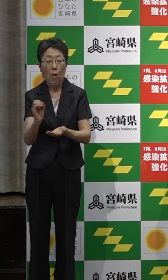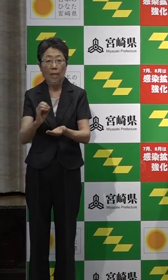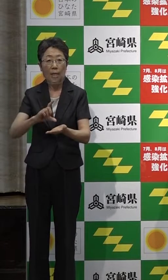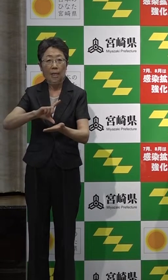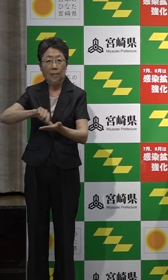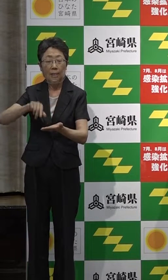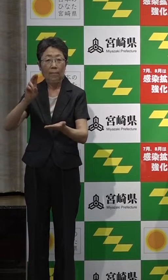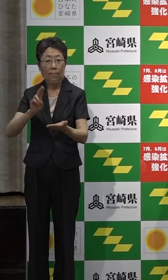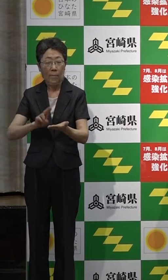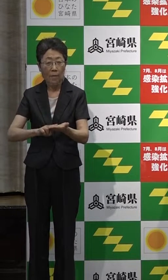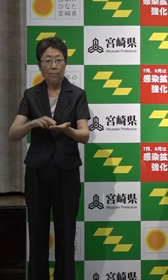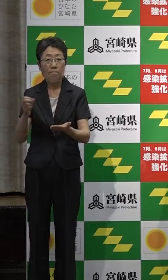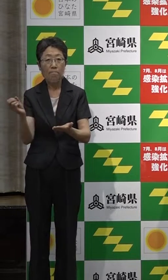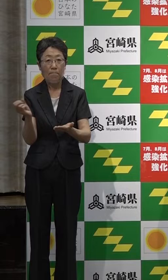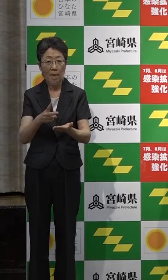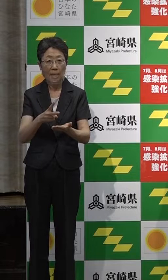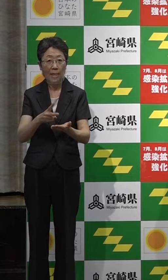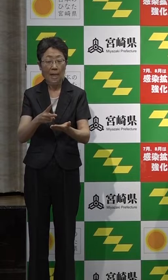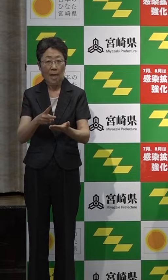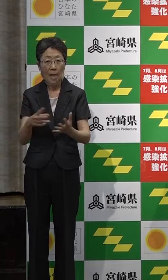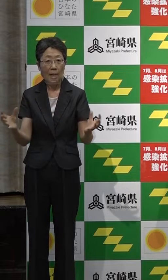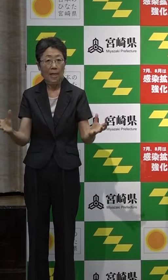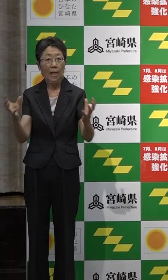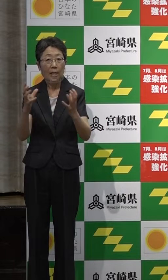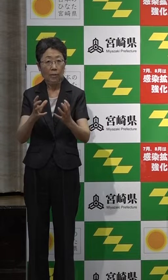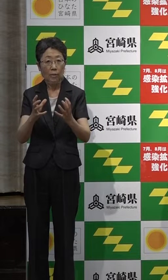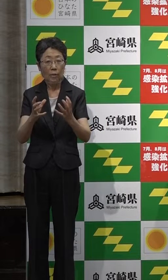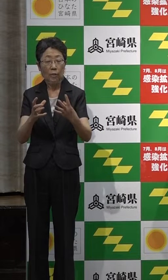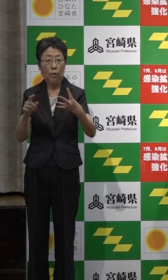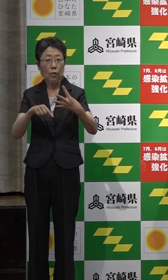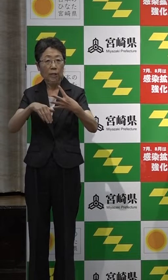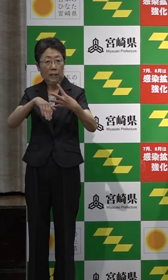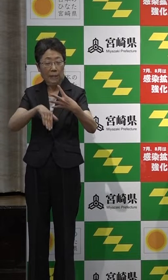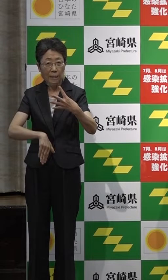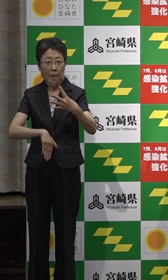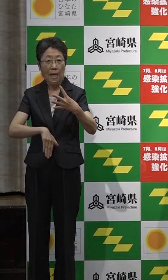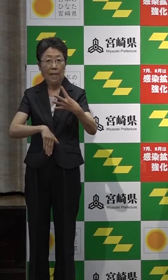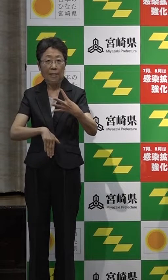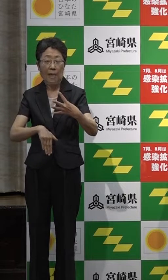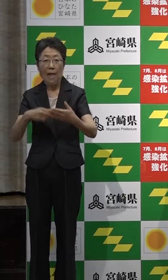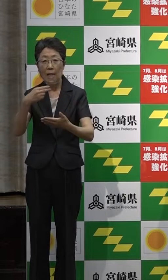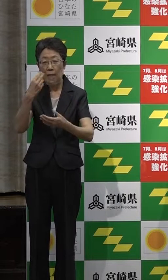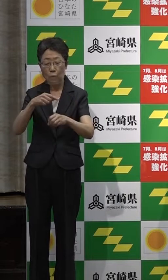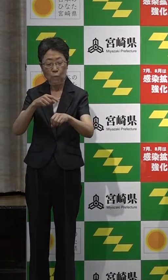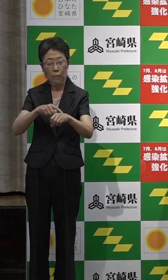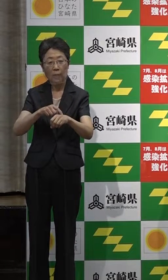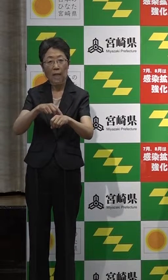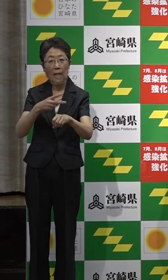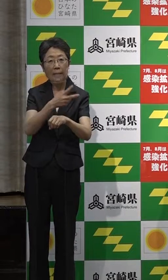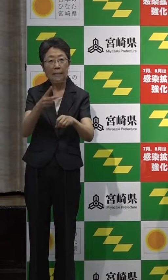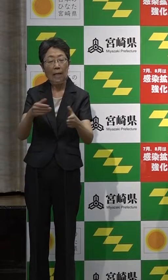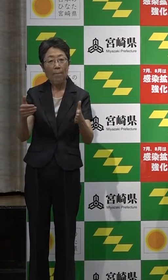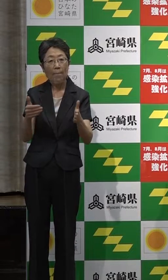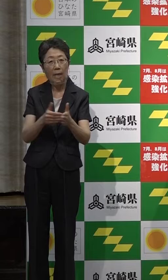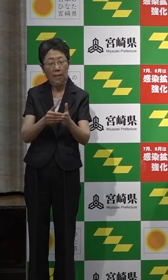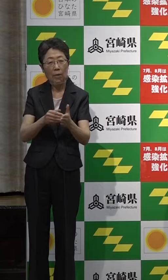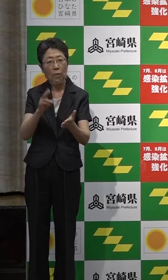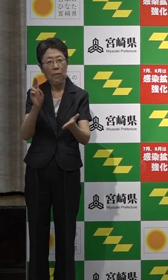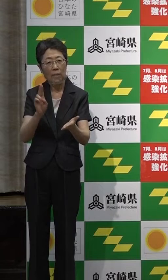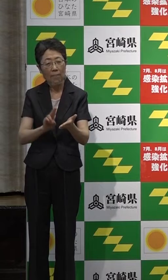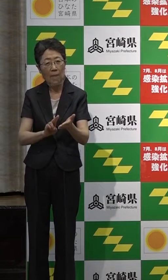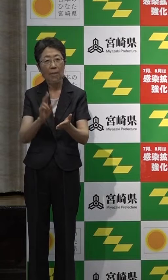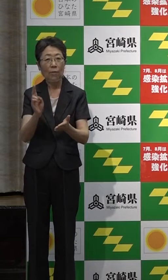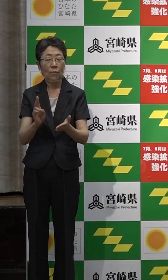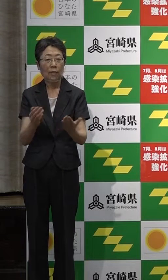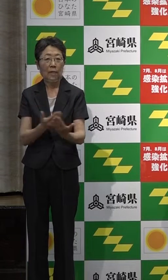限、4人以下2時間以内というところ、それから面会制限の要請ということに加えて、先日すでに